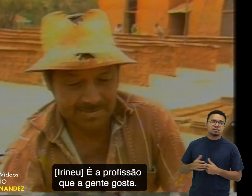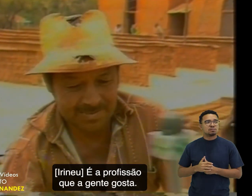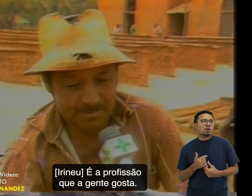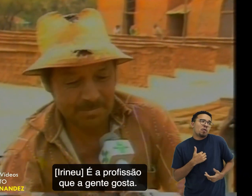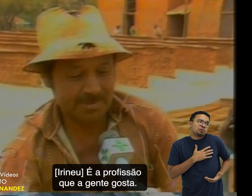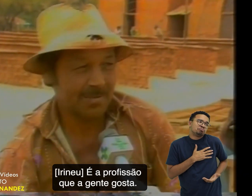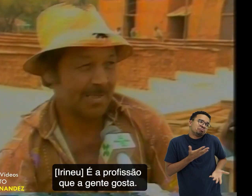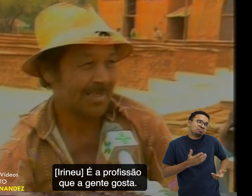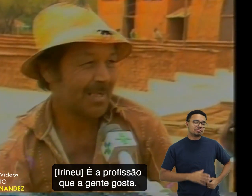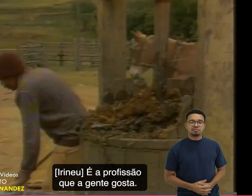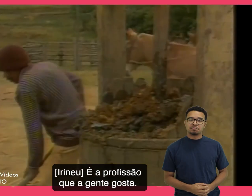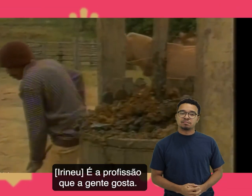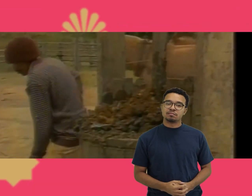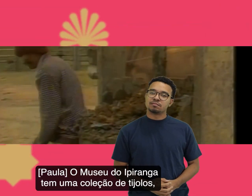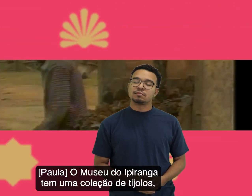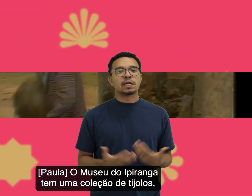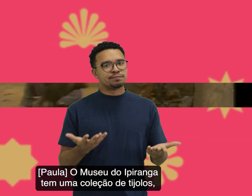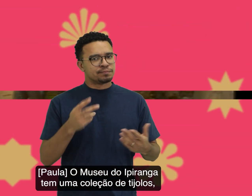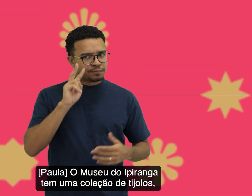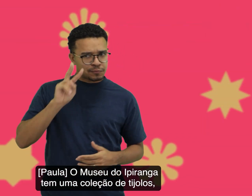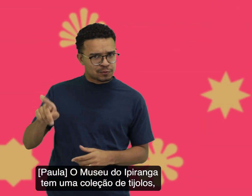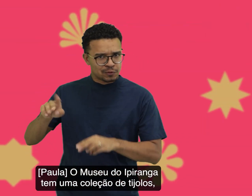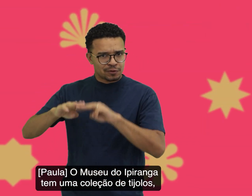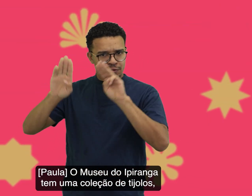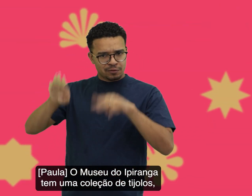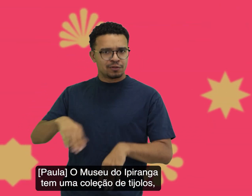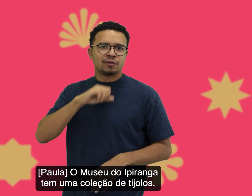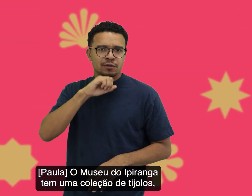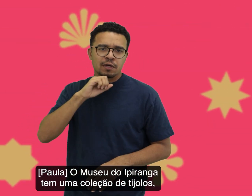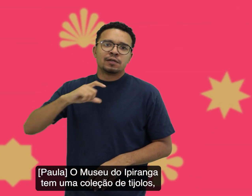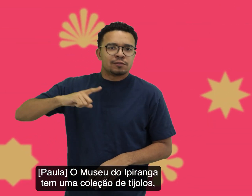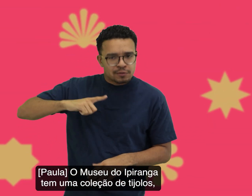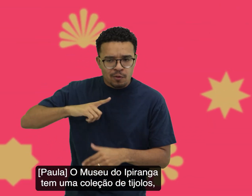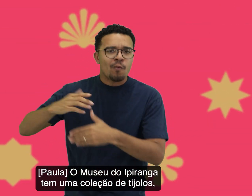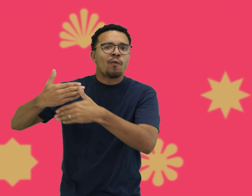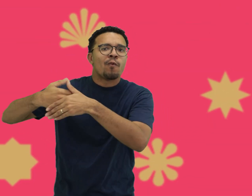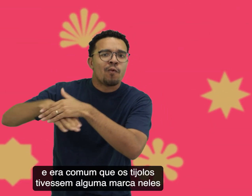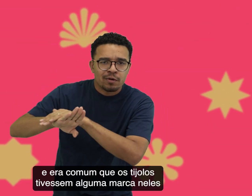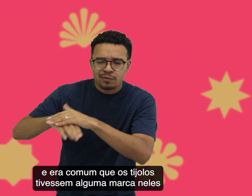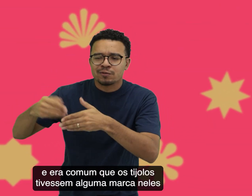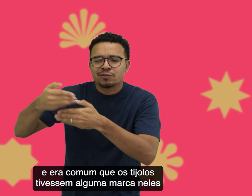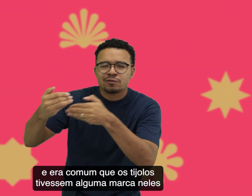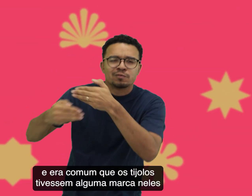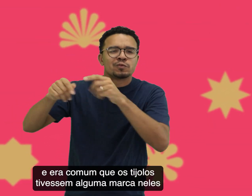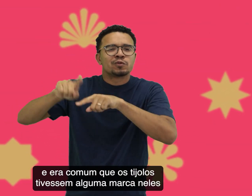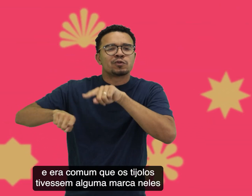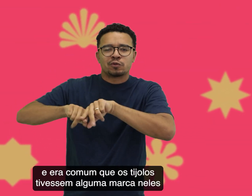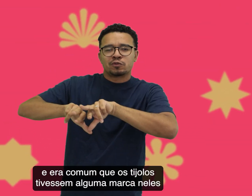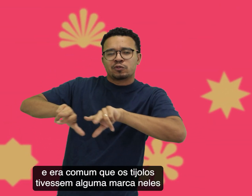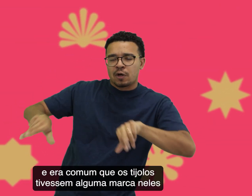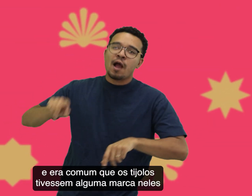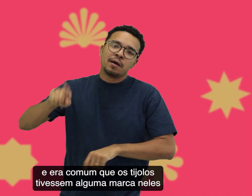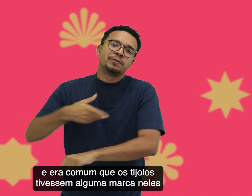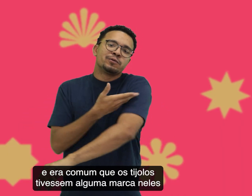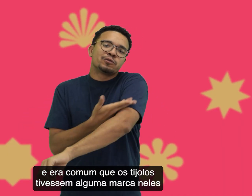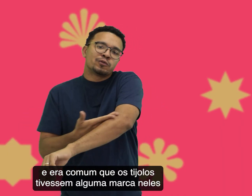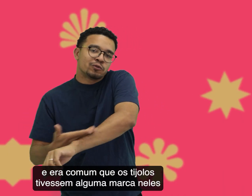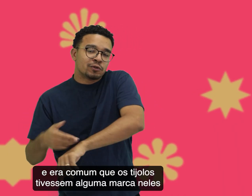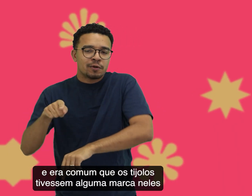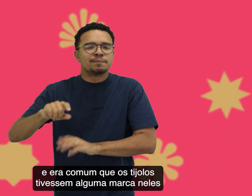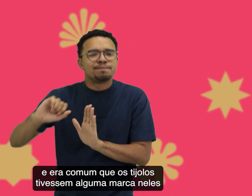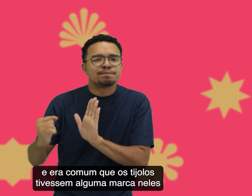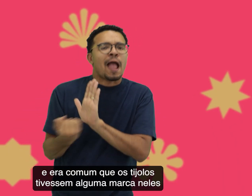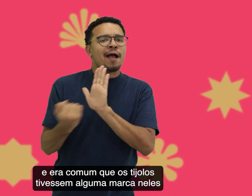essa profissão? É a profissão que a gente gosta, né? O Museu do Ipiranga tem uma coleção de tijolos e era comum que os